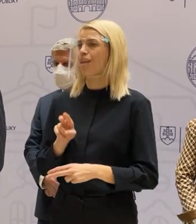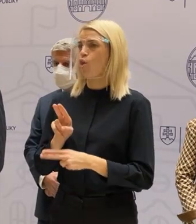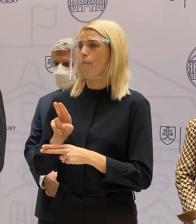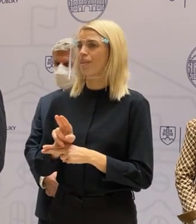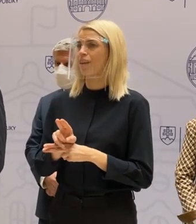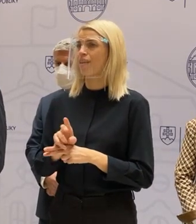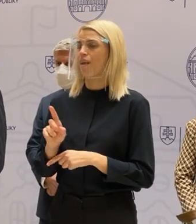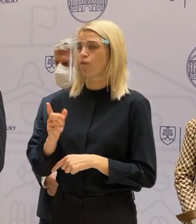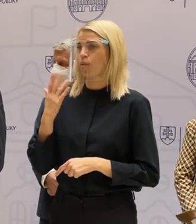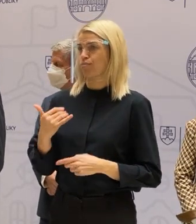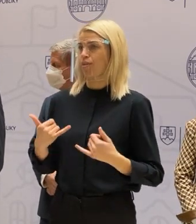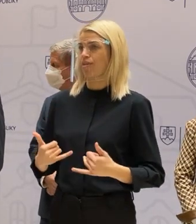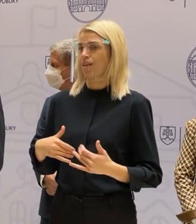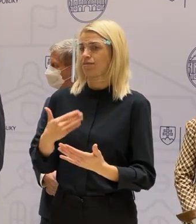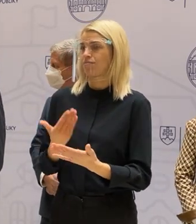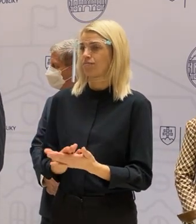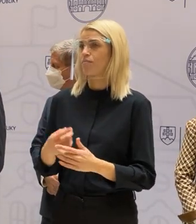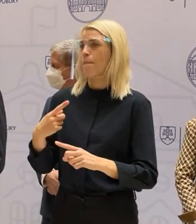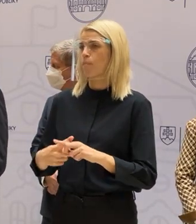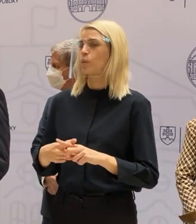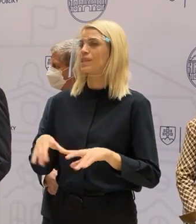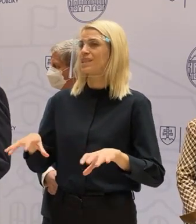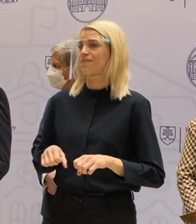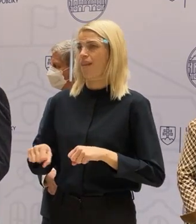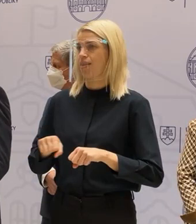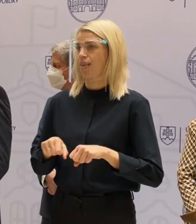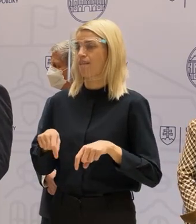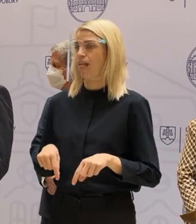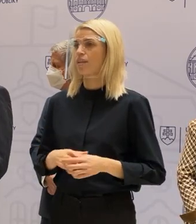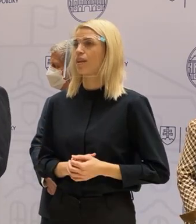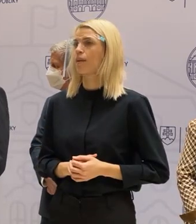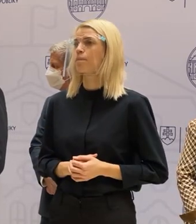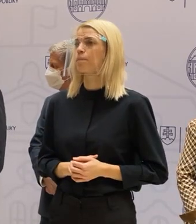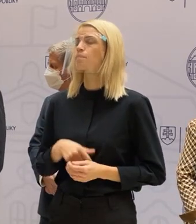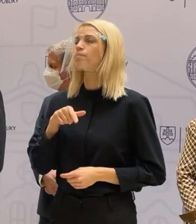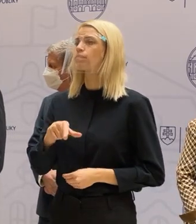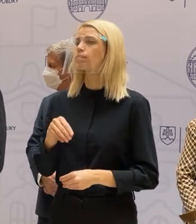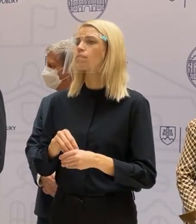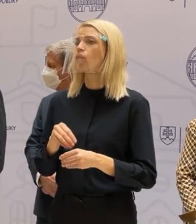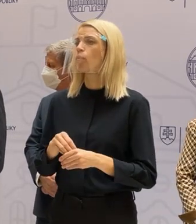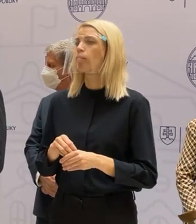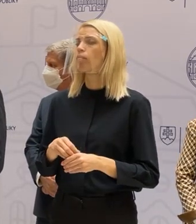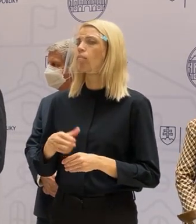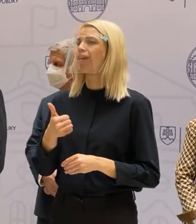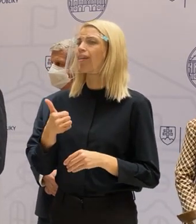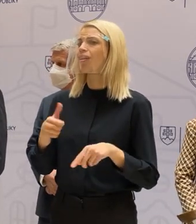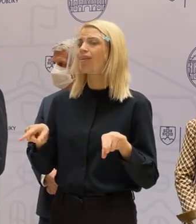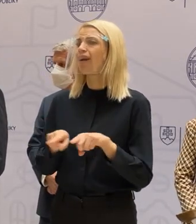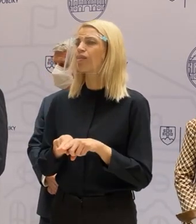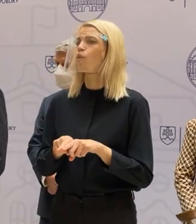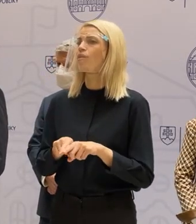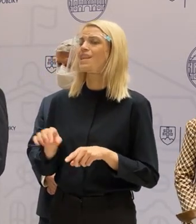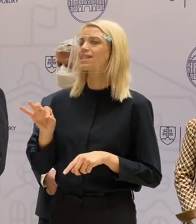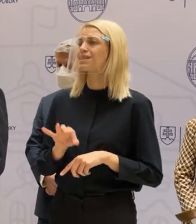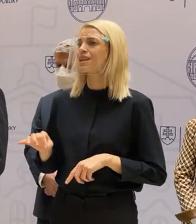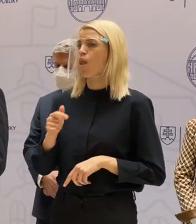ktoré boli dneska predložené a schválené na vláde. Jedná sa o jednotné celonárodné